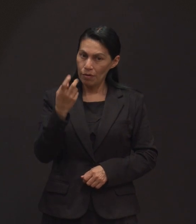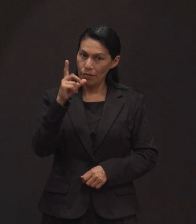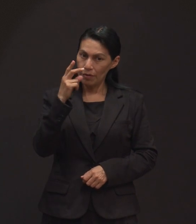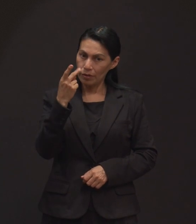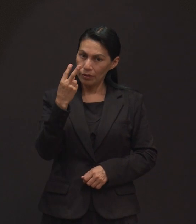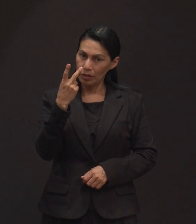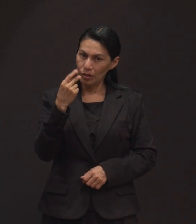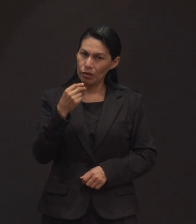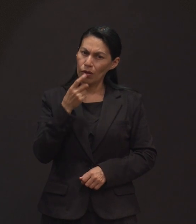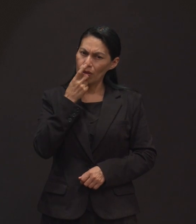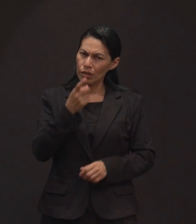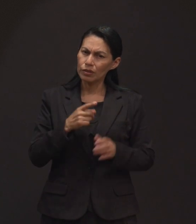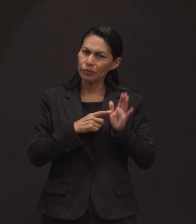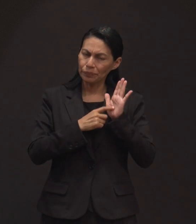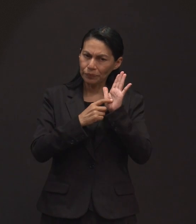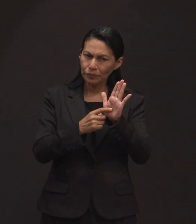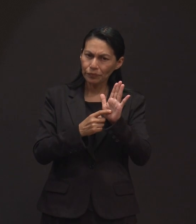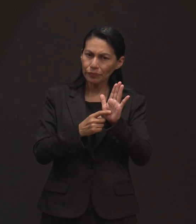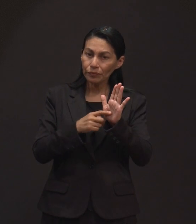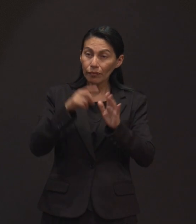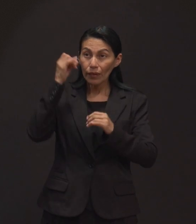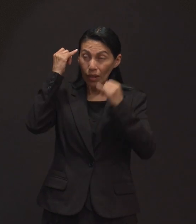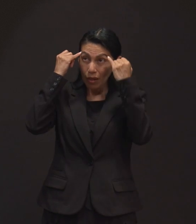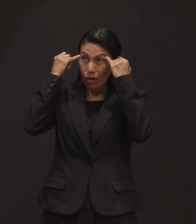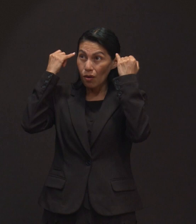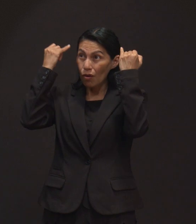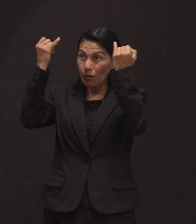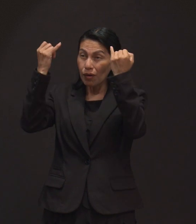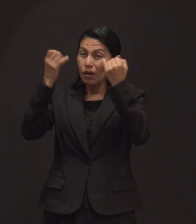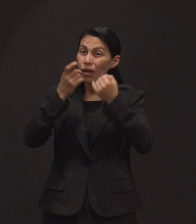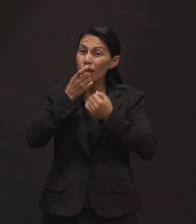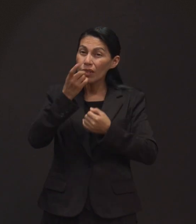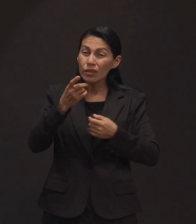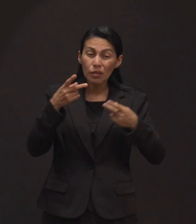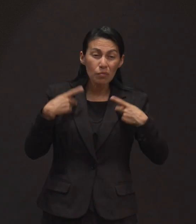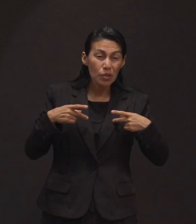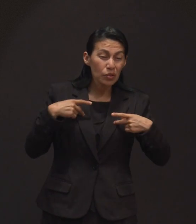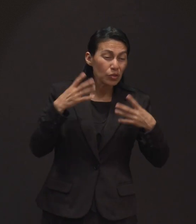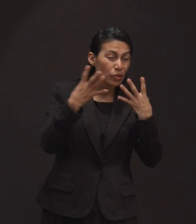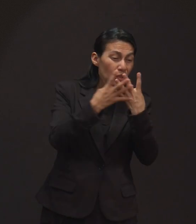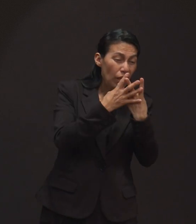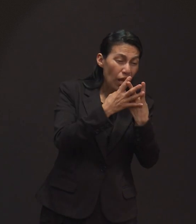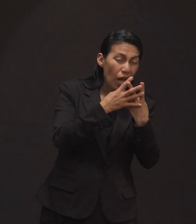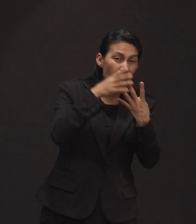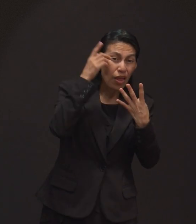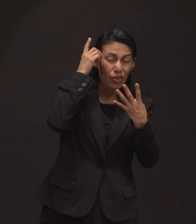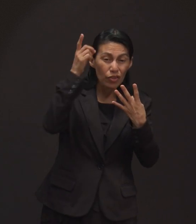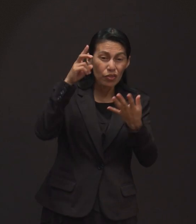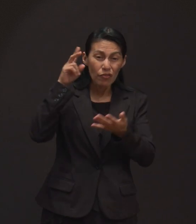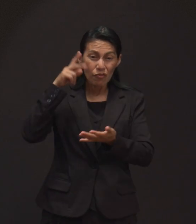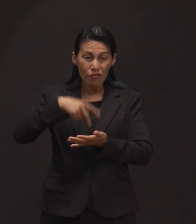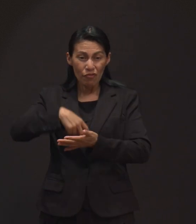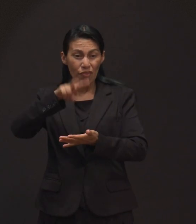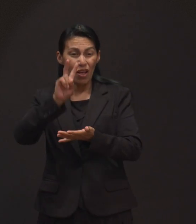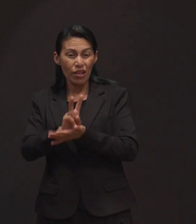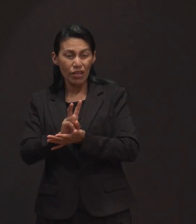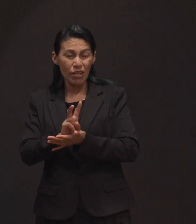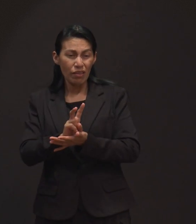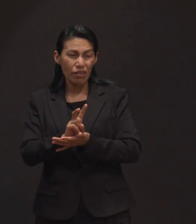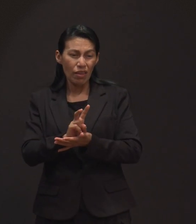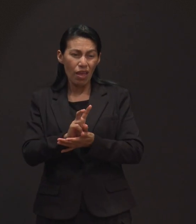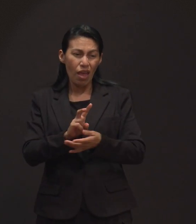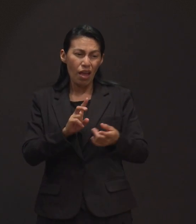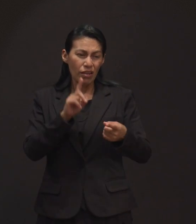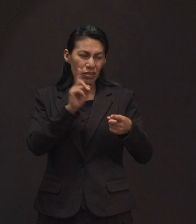que dice: pero así dice Jehová, ciertamente el cautivo será rescatado del valiente, y el